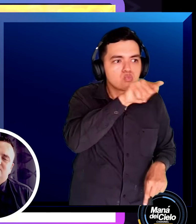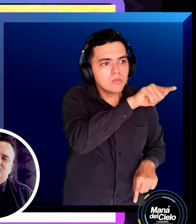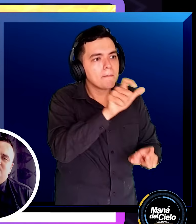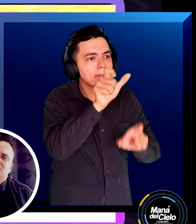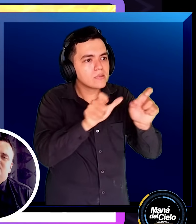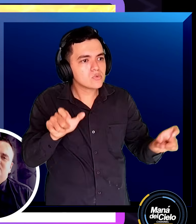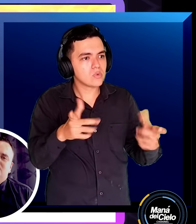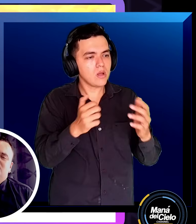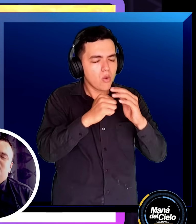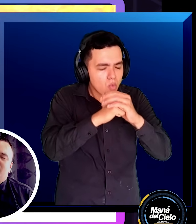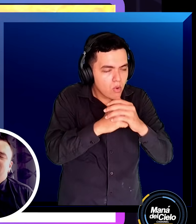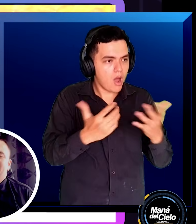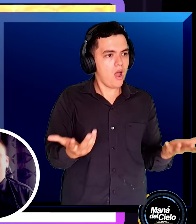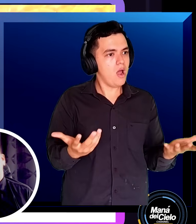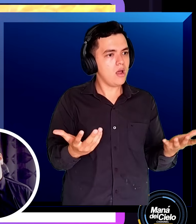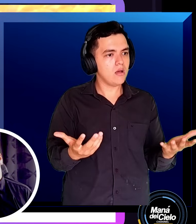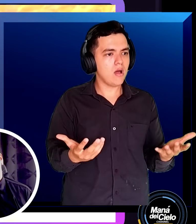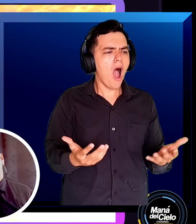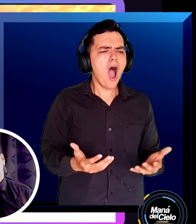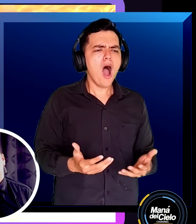Que venga a hacer un milagro.